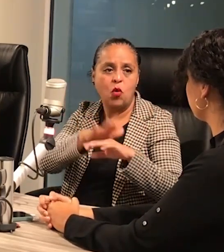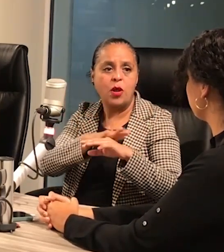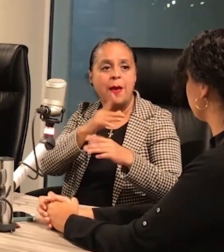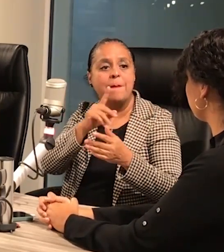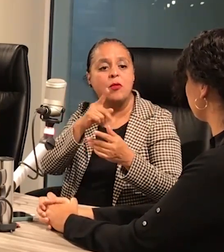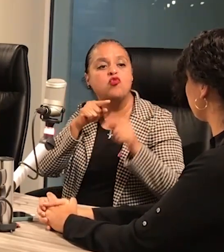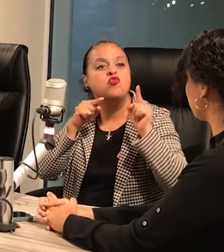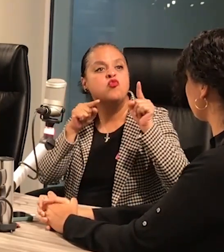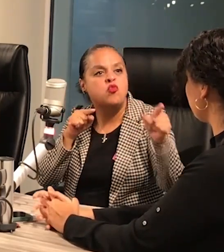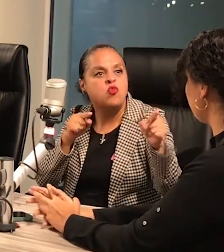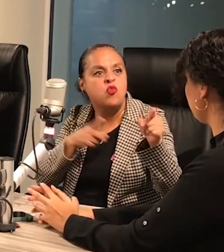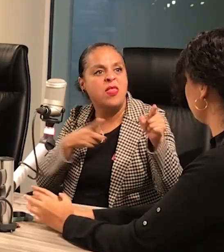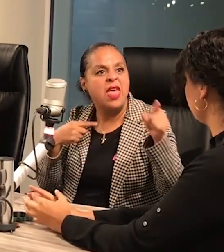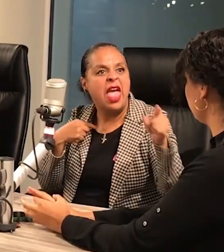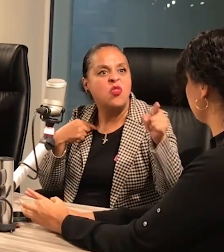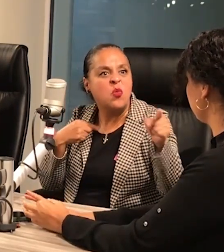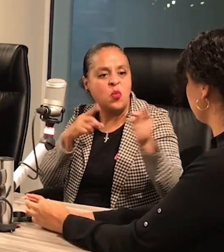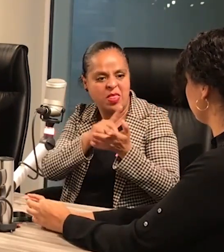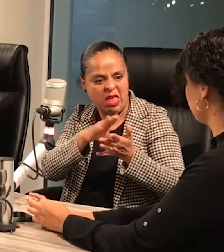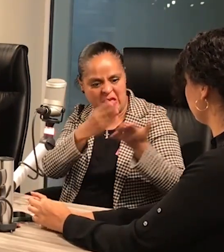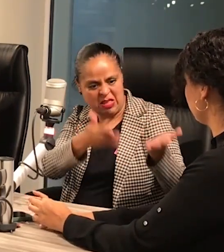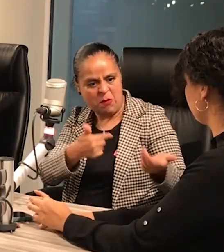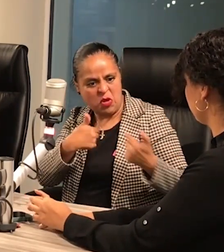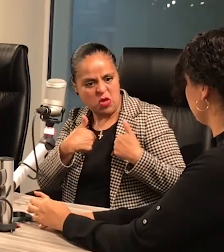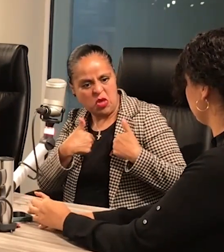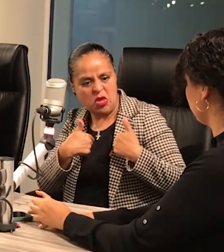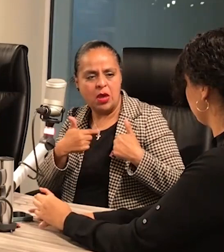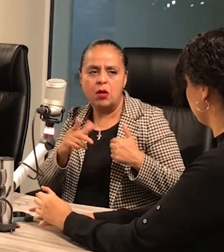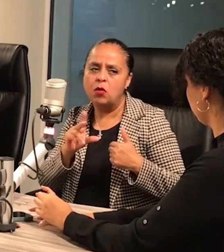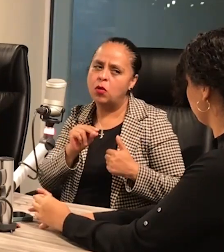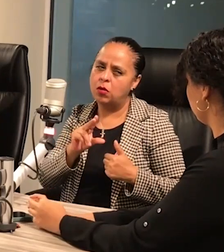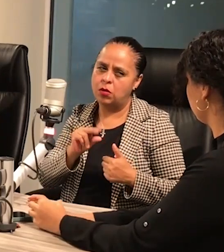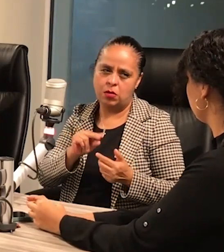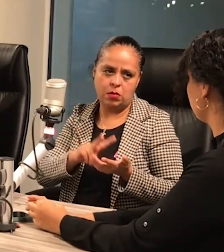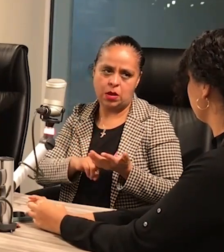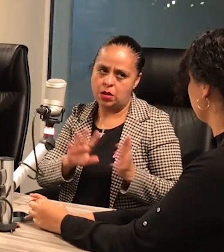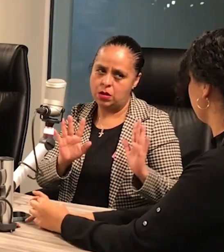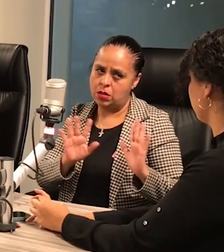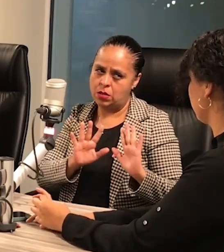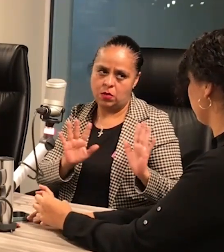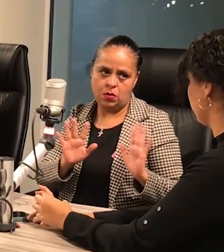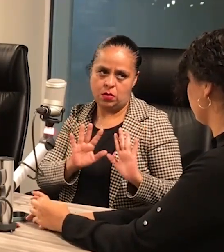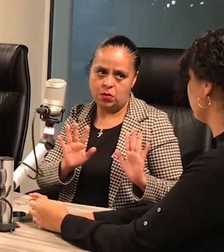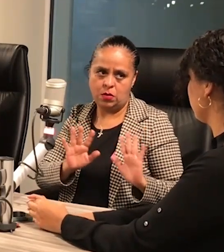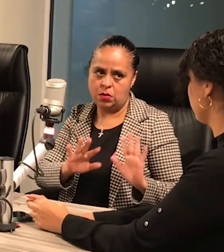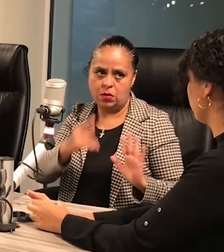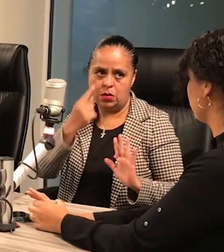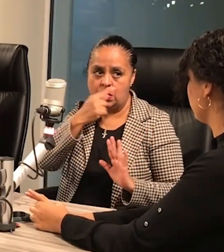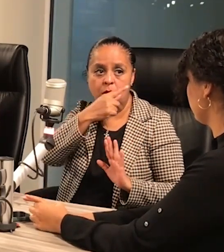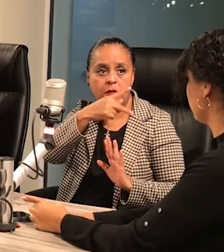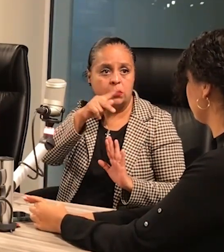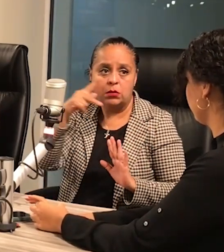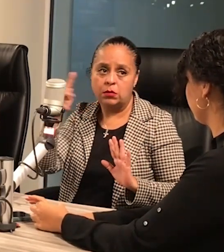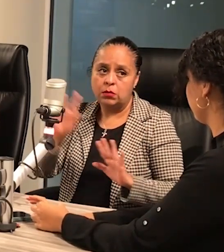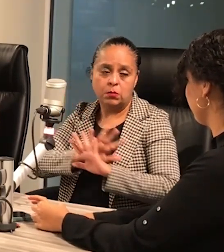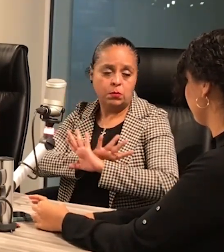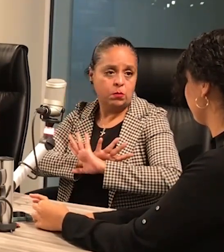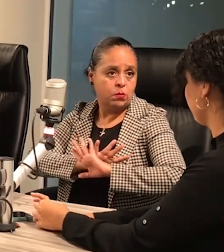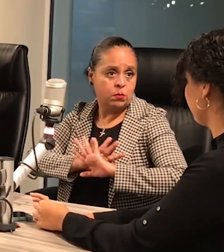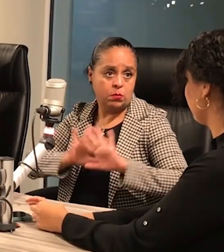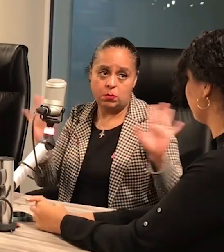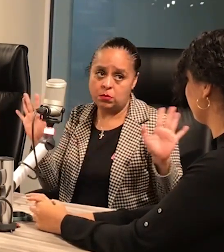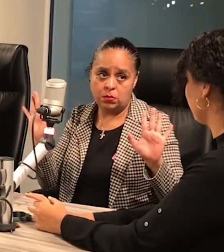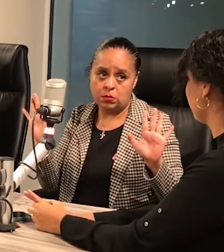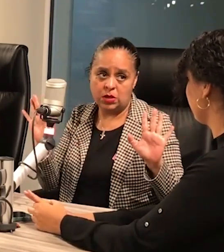como de tú deberías de representarme porque yo pienso, y es algo como muy fuerte también, ¿no? Entonces yo creo que más bien es